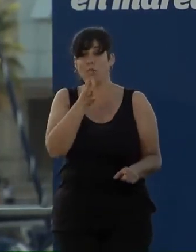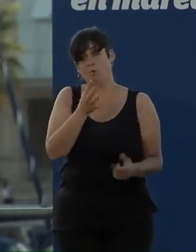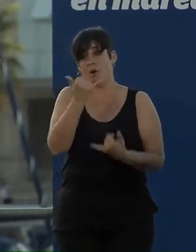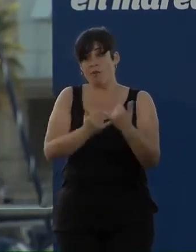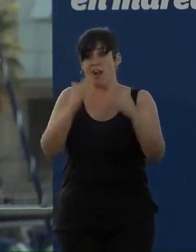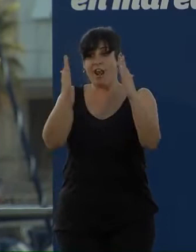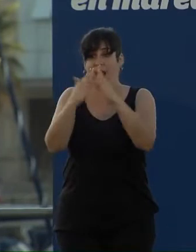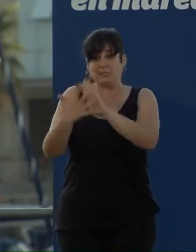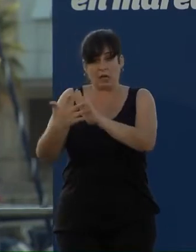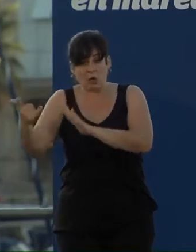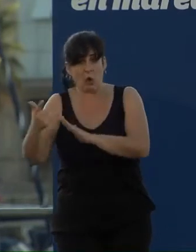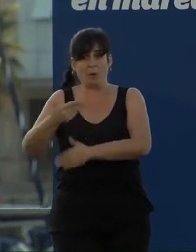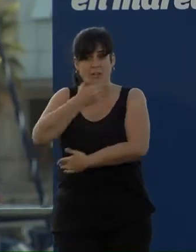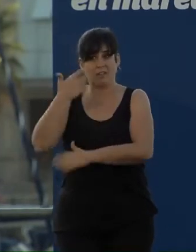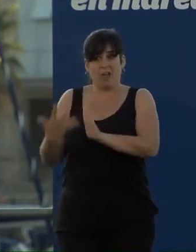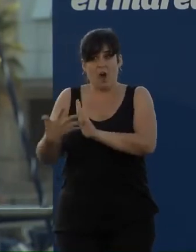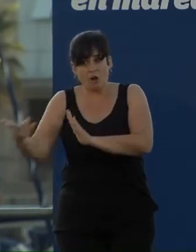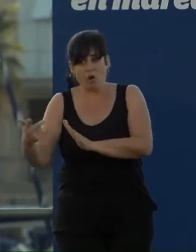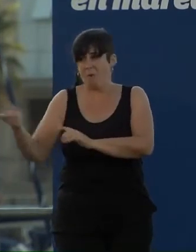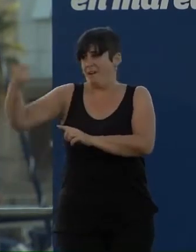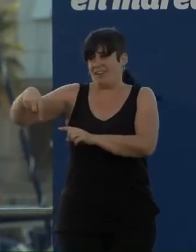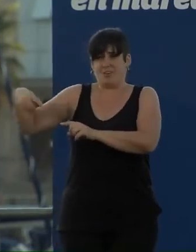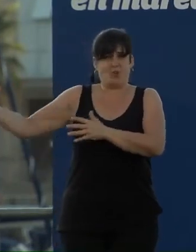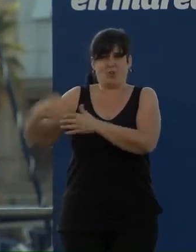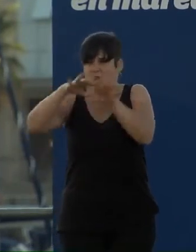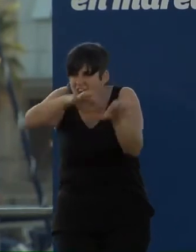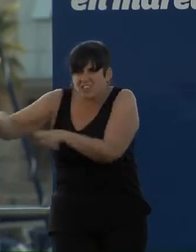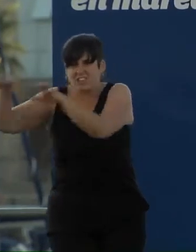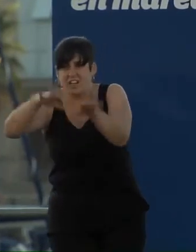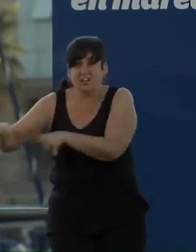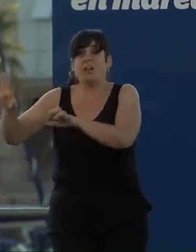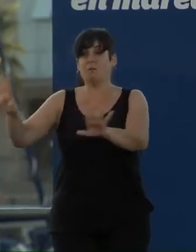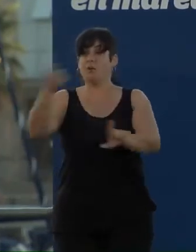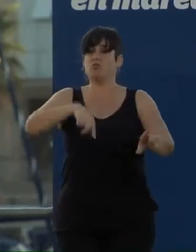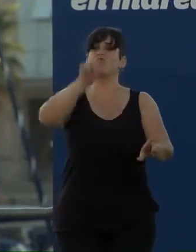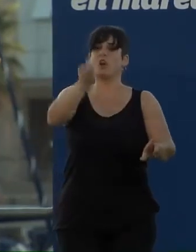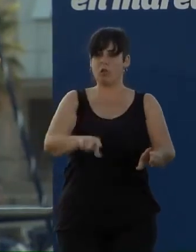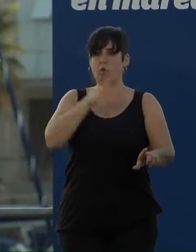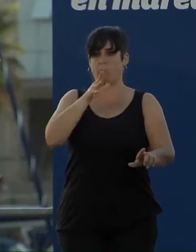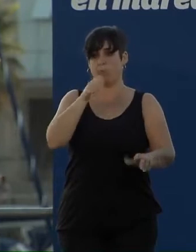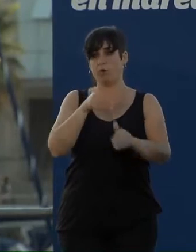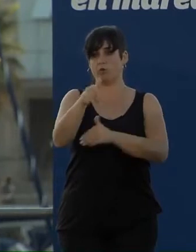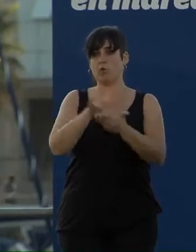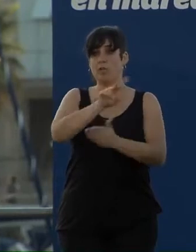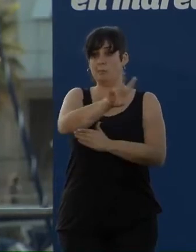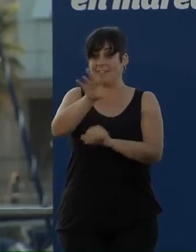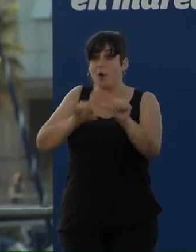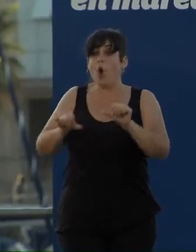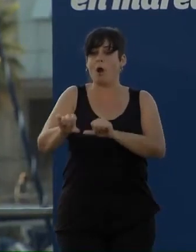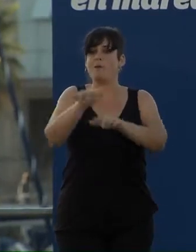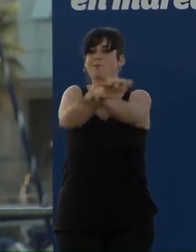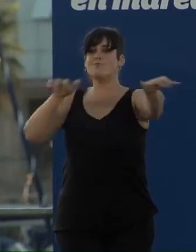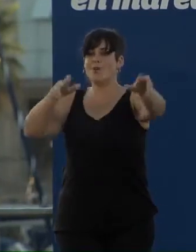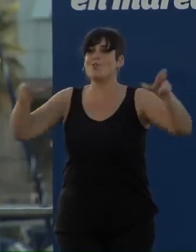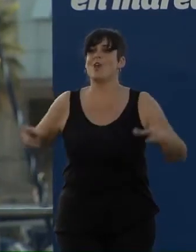casas nos siguen levando a dignidade nos siguen levando todo Queen nos temos razón por eso a partir día 25 gobernaremos para mayorías